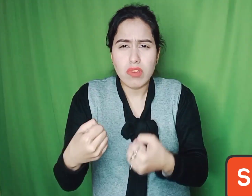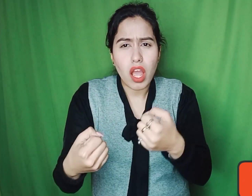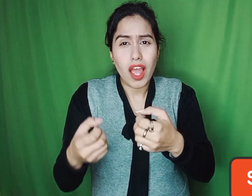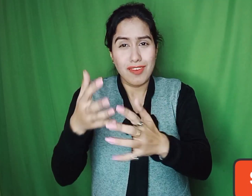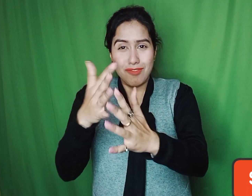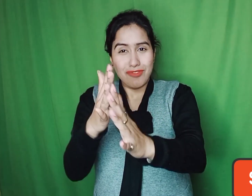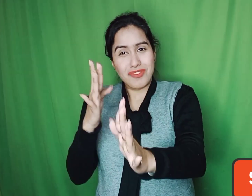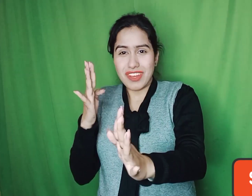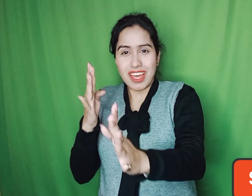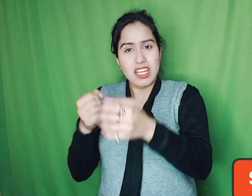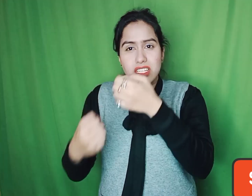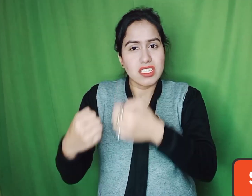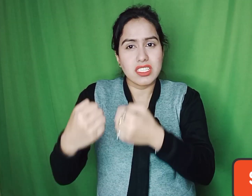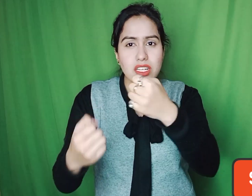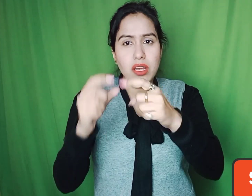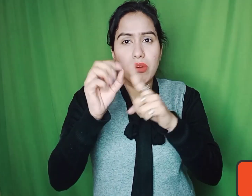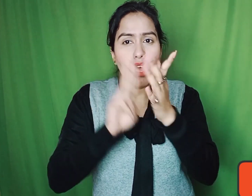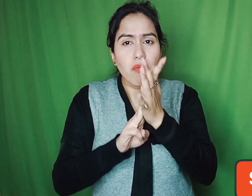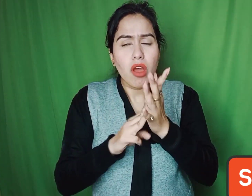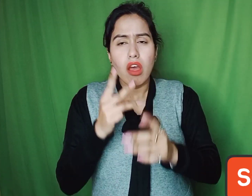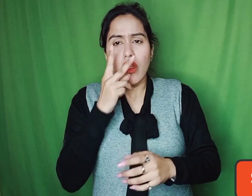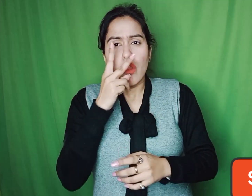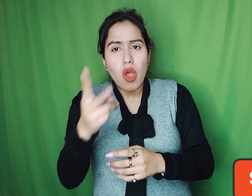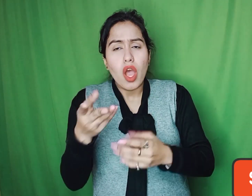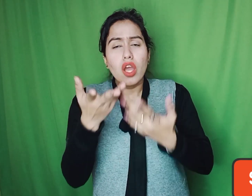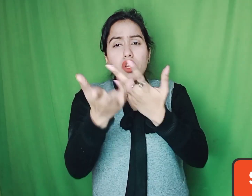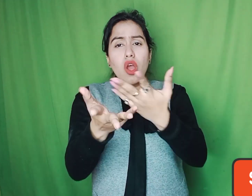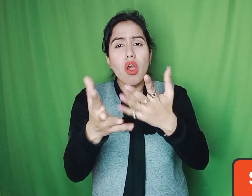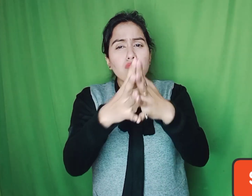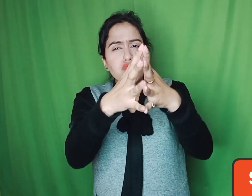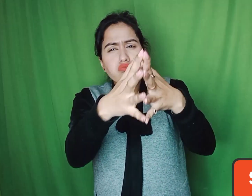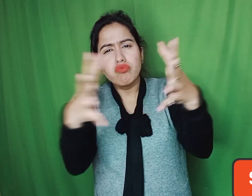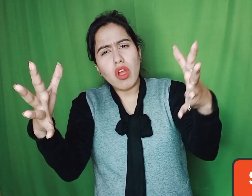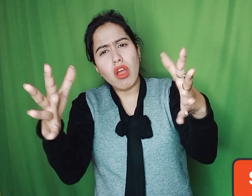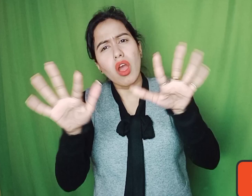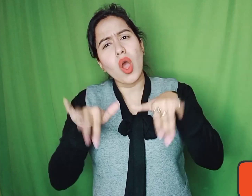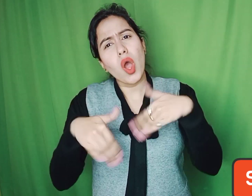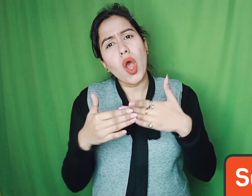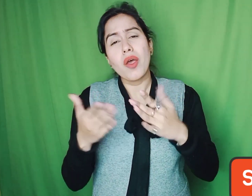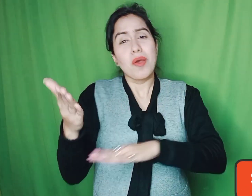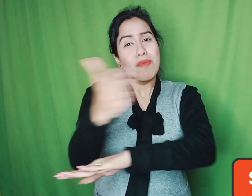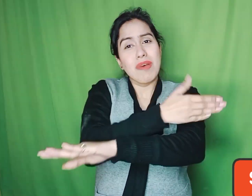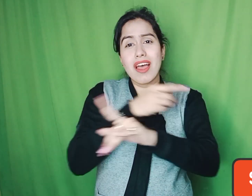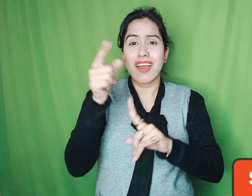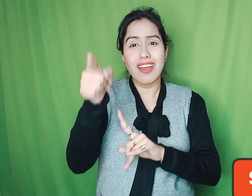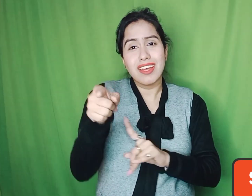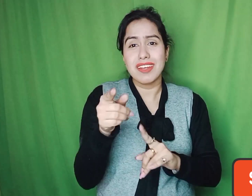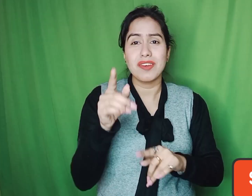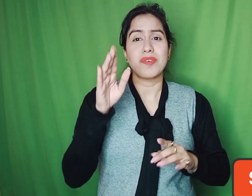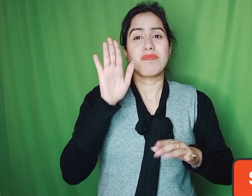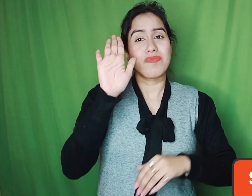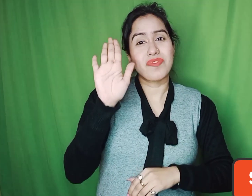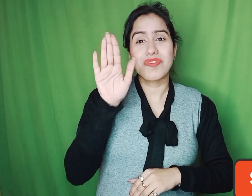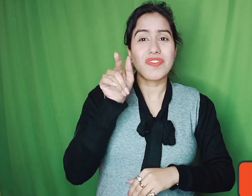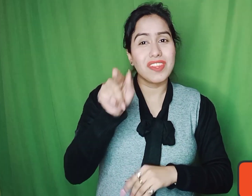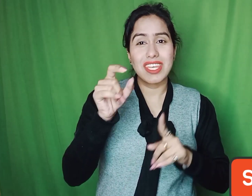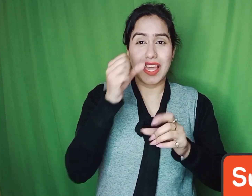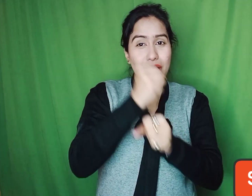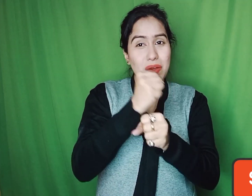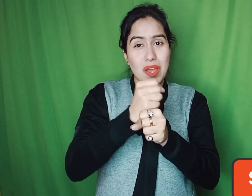कि प्रदर्शन कर रहे थे। लेकिन एक सवाल बड़ा यह होता है कि जब पंजाब सरकार ने हरी झंडी दिखा दी थी रोड के रास्ते से प्रधानमंत्री